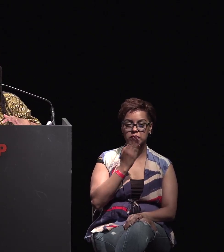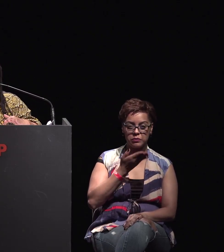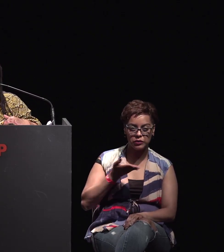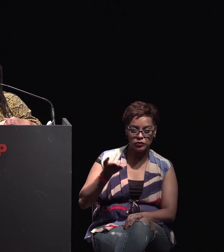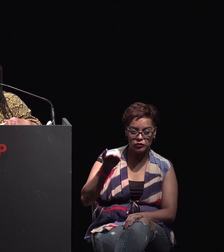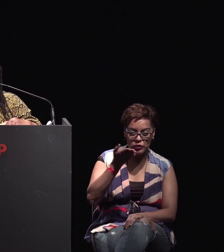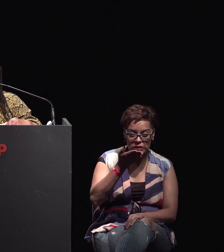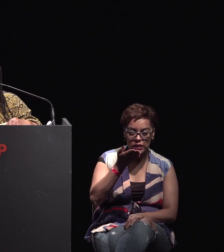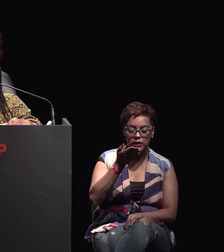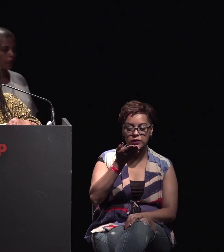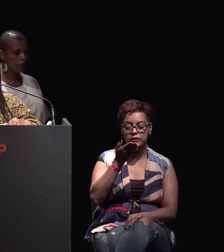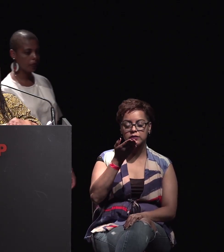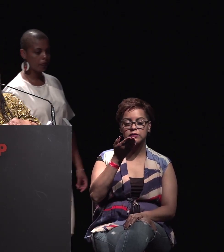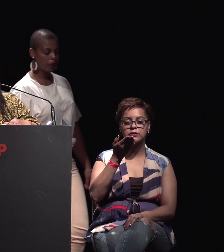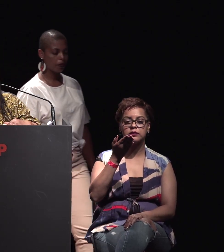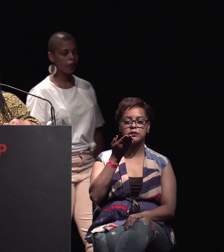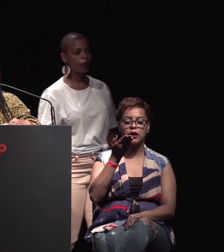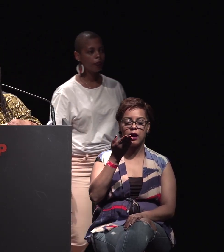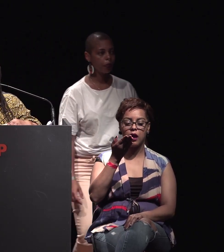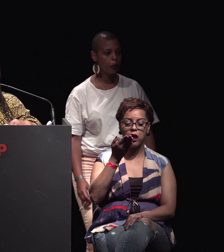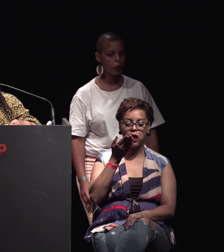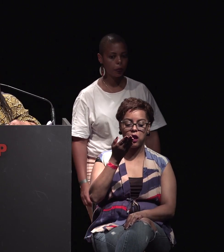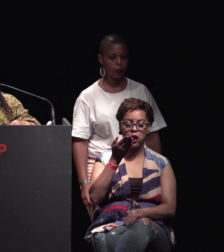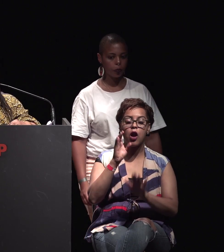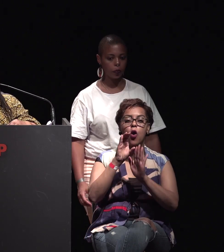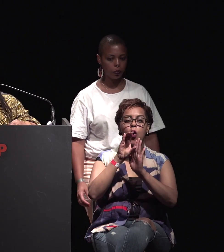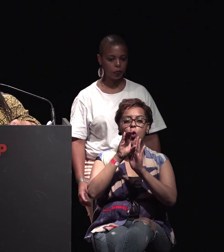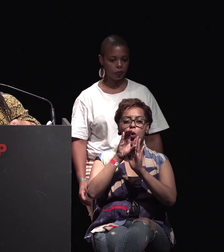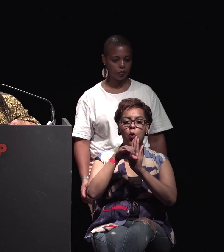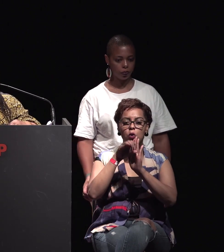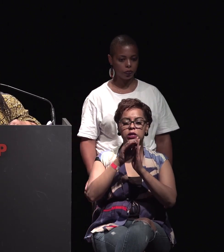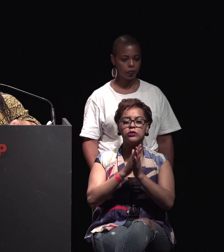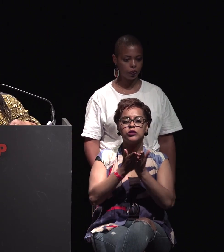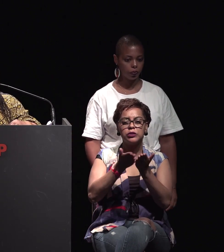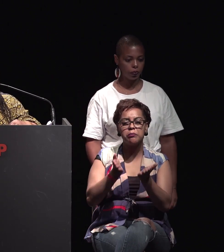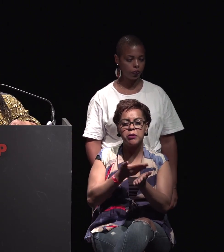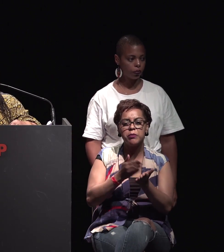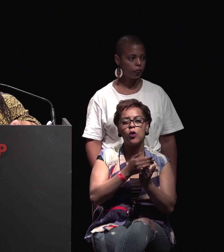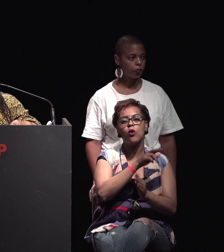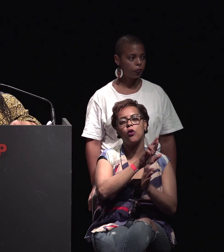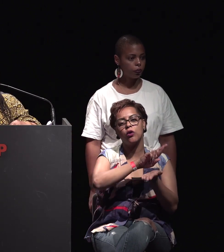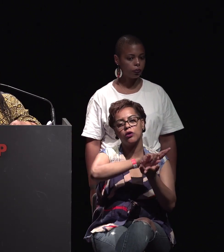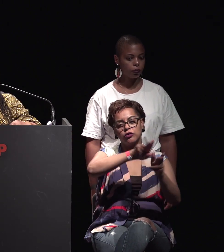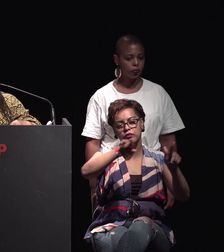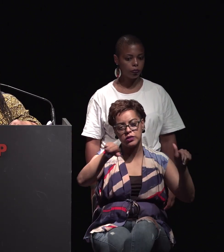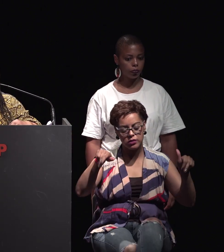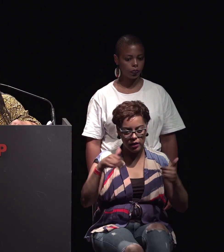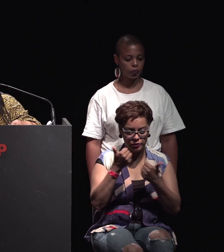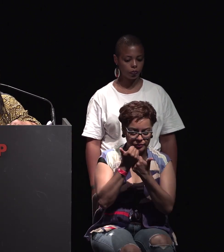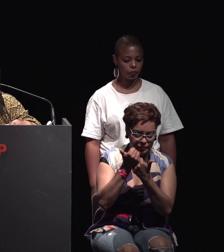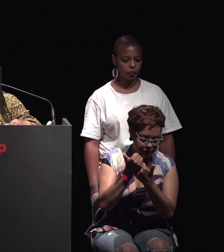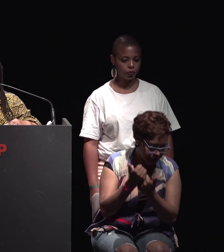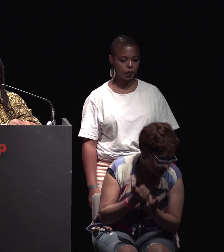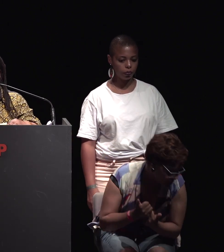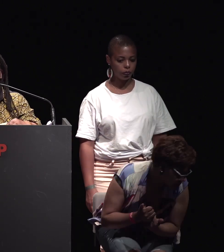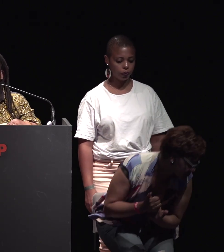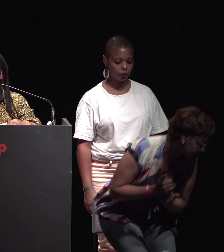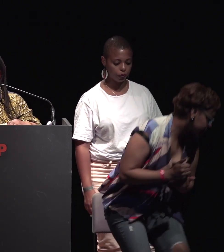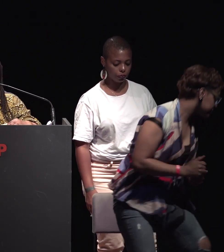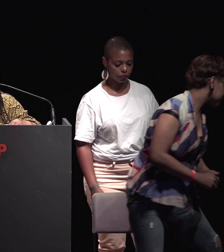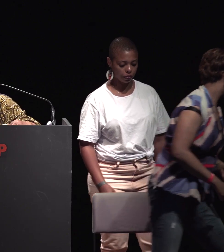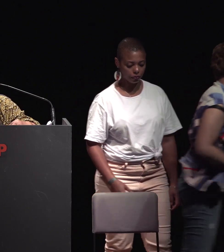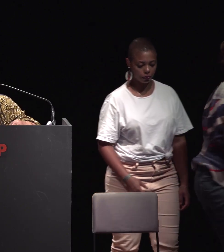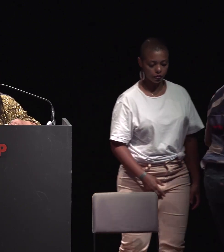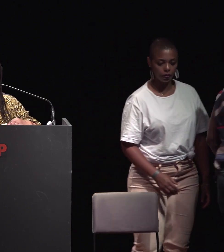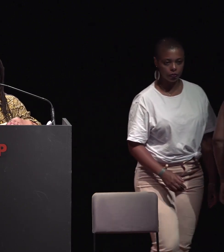conhecimento de todo mundo, é o conceito de bibliodiversidade. Foi algo cunhado